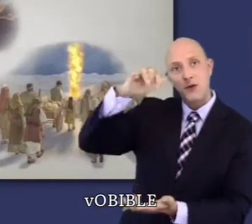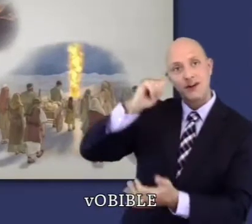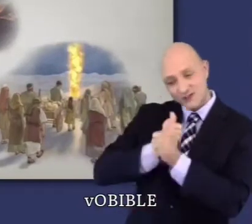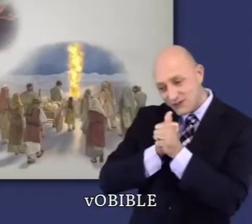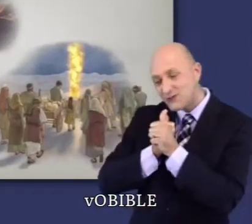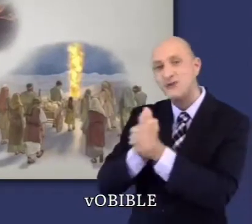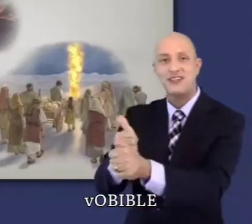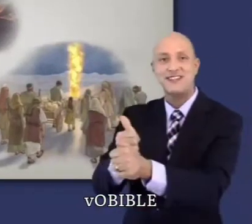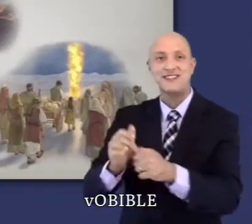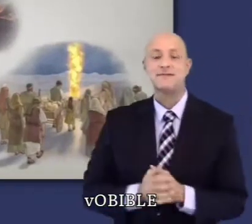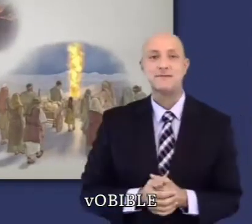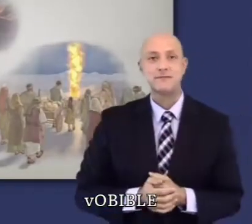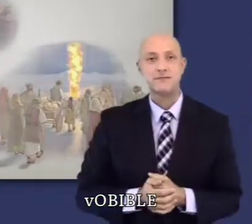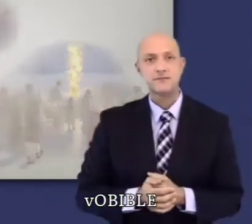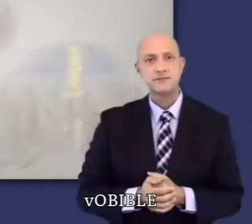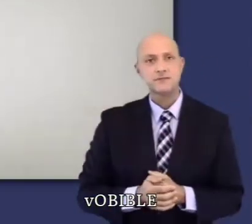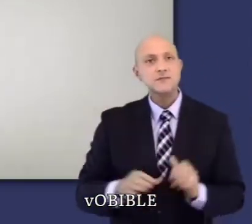liberté.